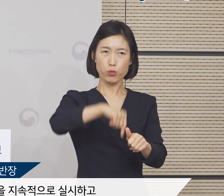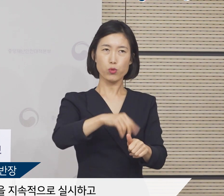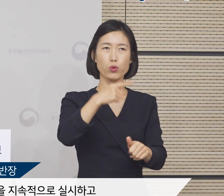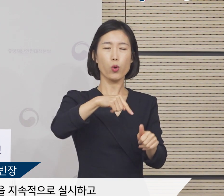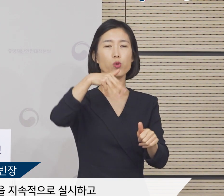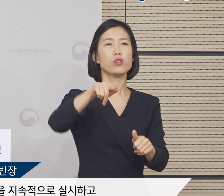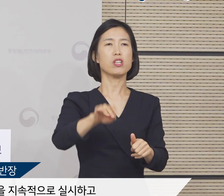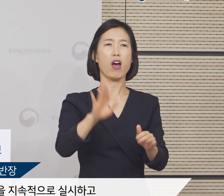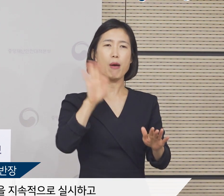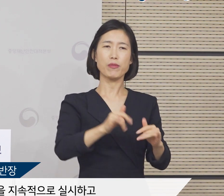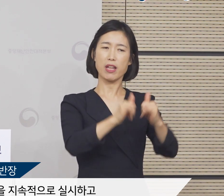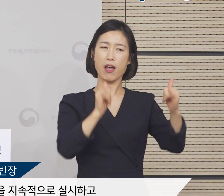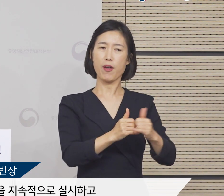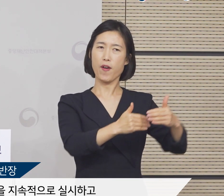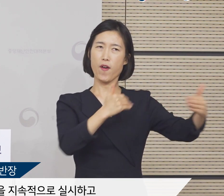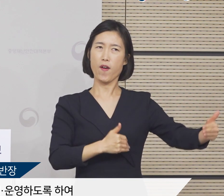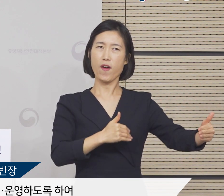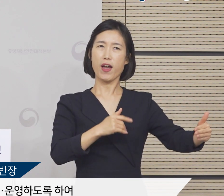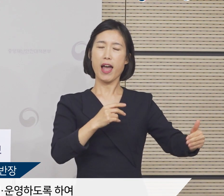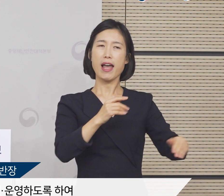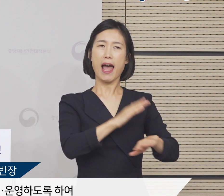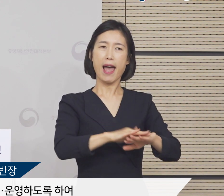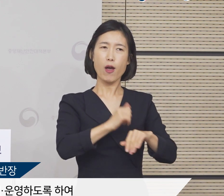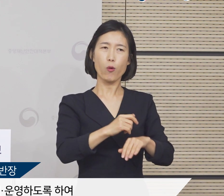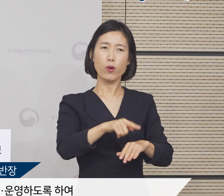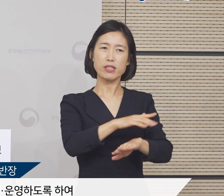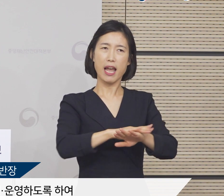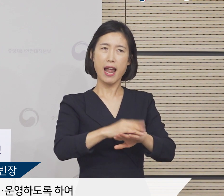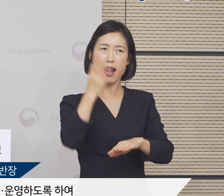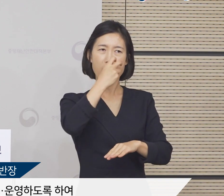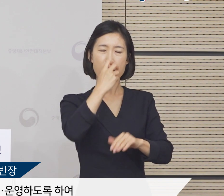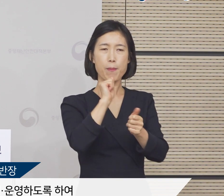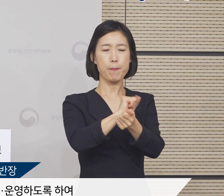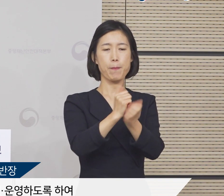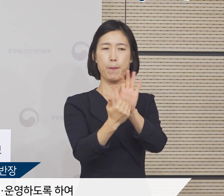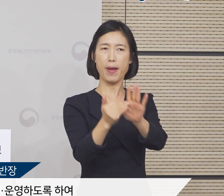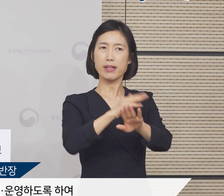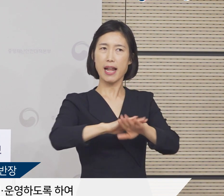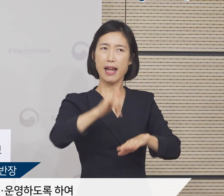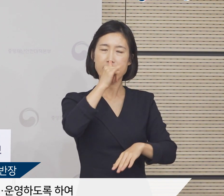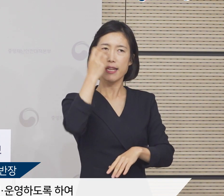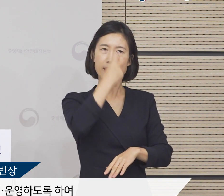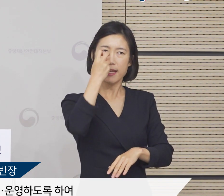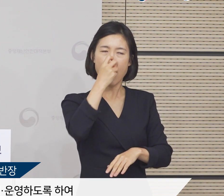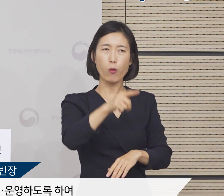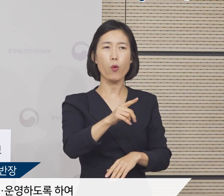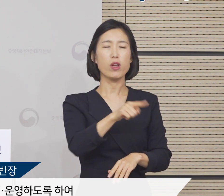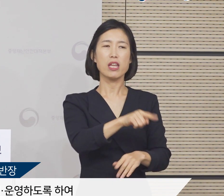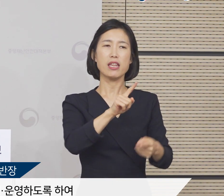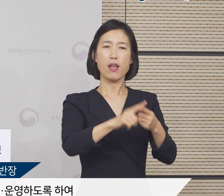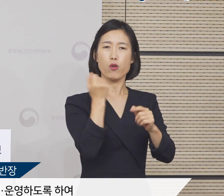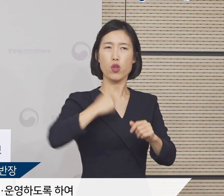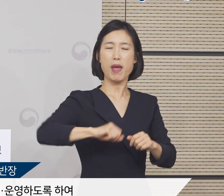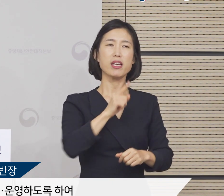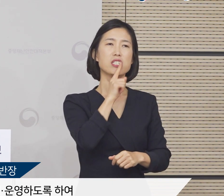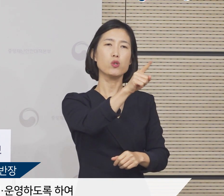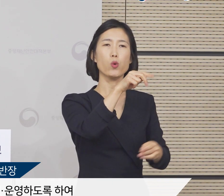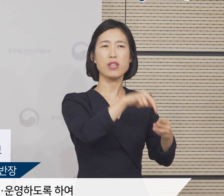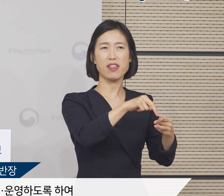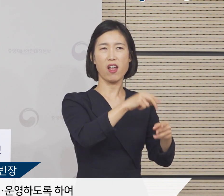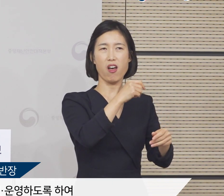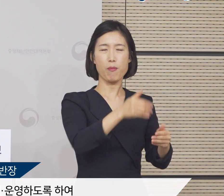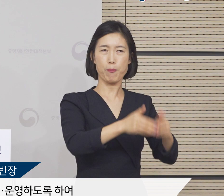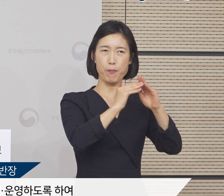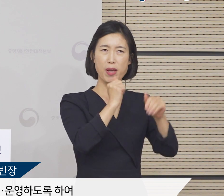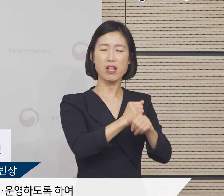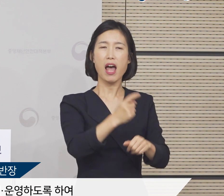방역 점검을 지속적으로 실시하고 시도교육청별로 방역 위반 신고센터를 설치 운영하도록 하여 학원 등의